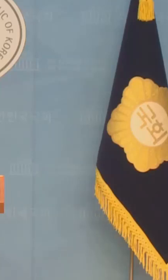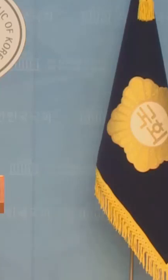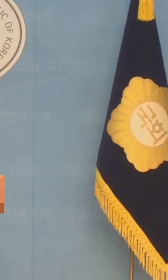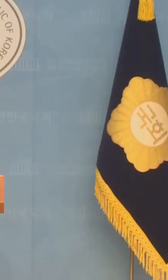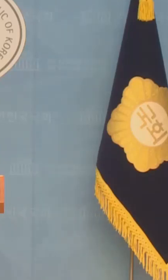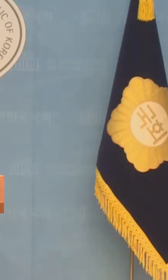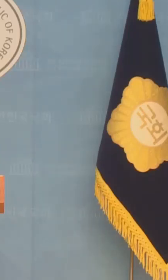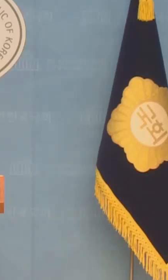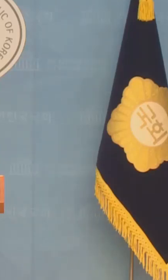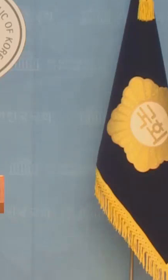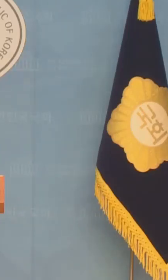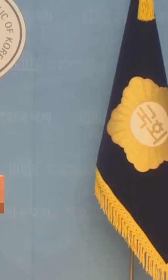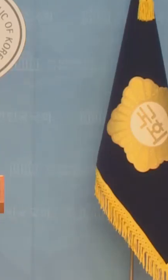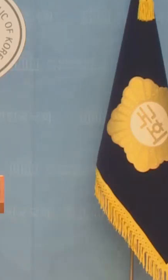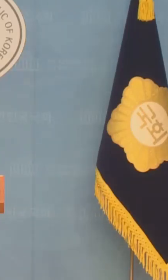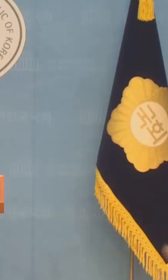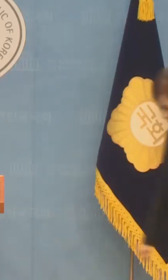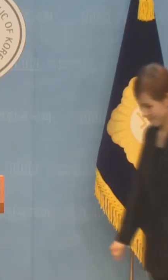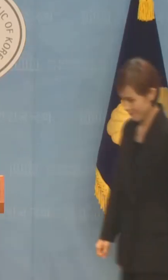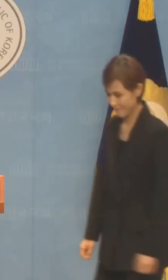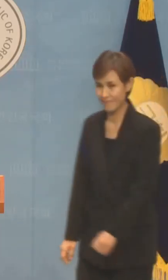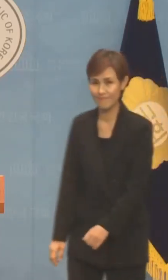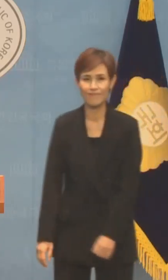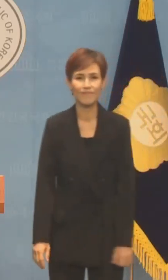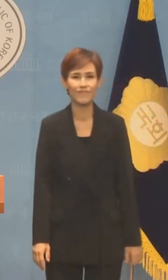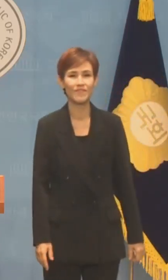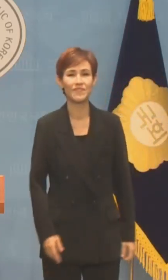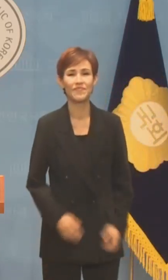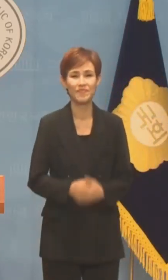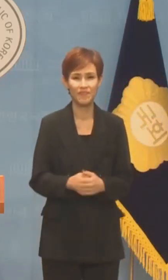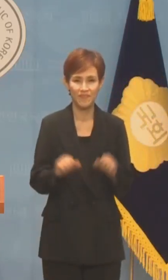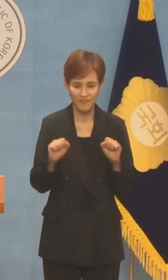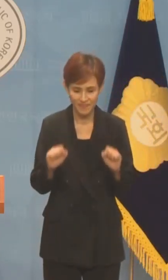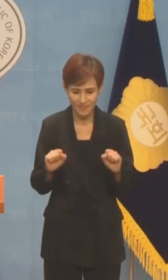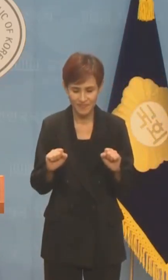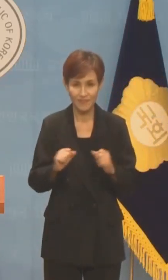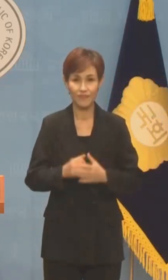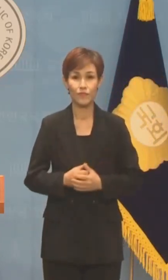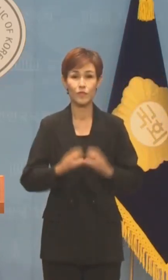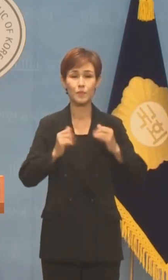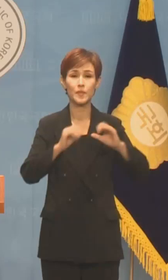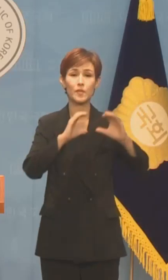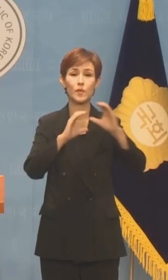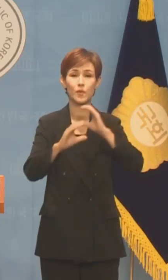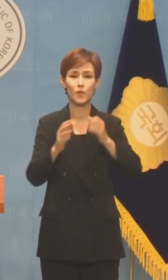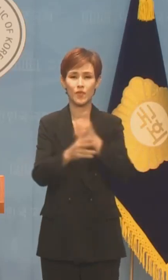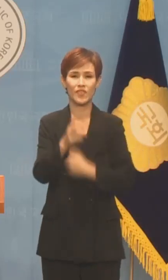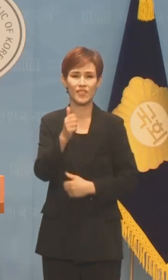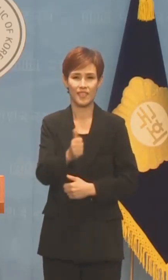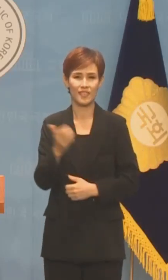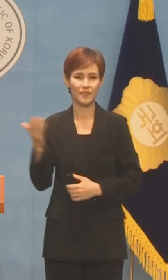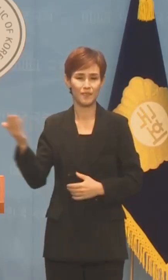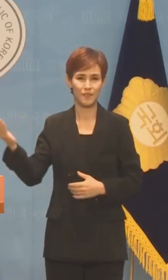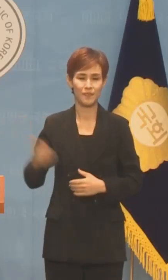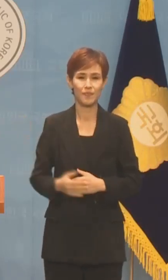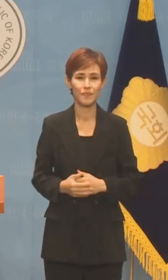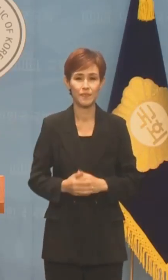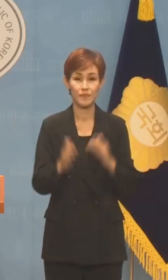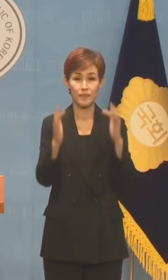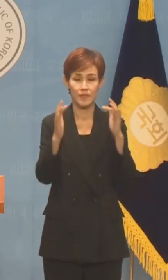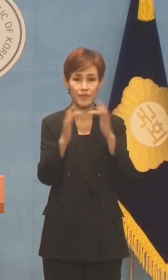예, 안녕하십니까. 더불어민주당 국민소통위원장 김현입니다. 민주파출소 정례